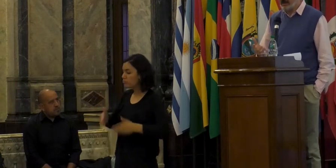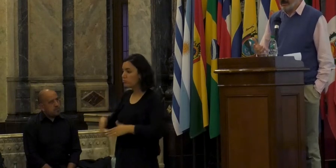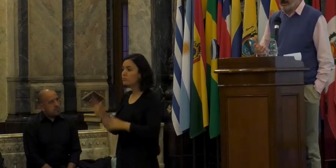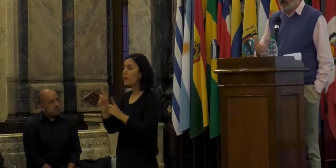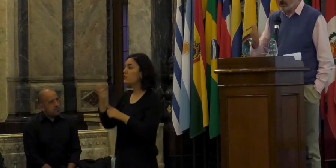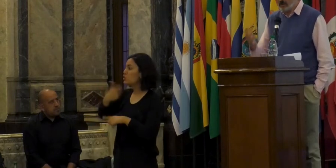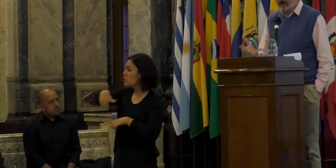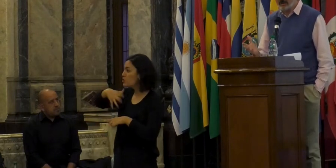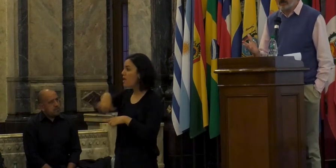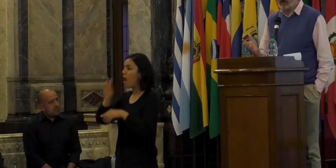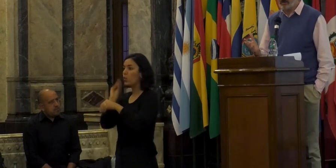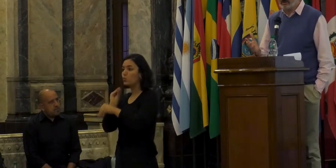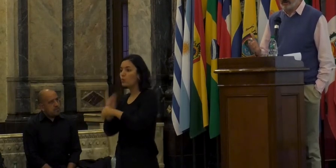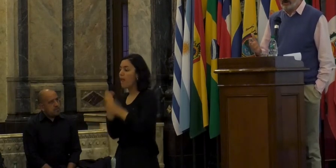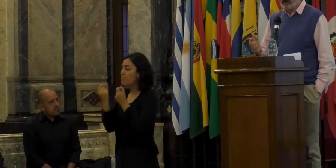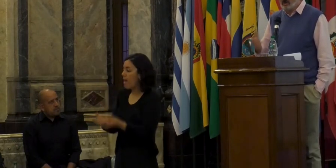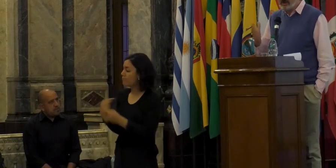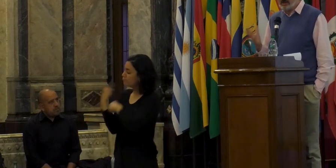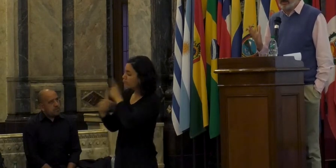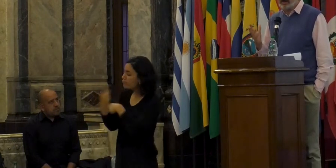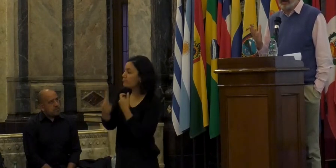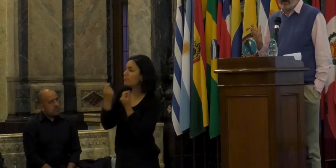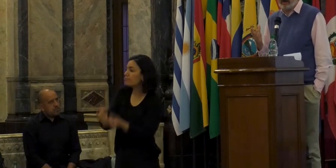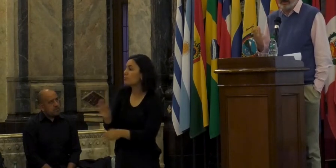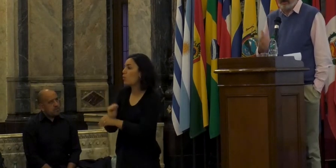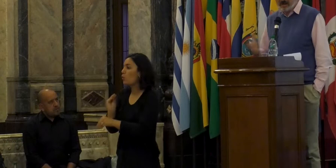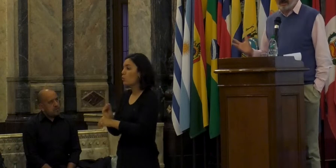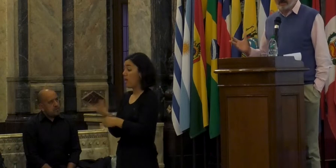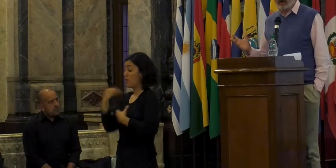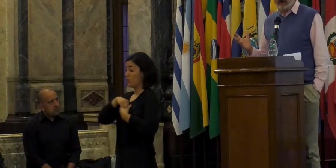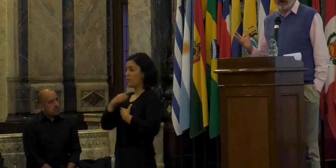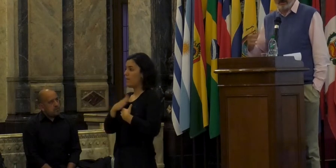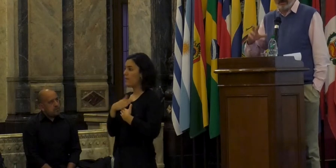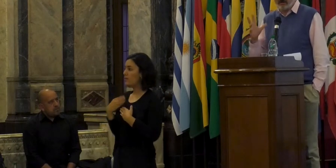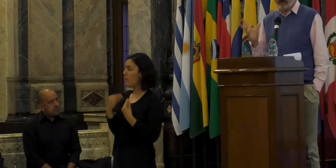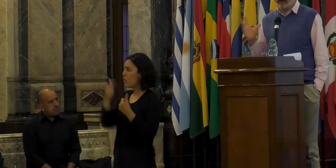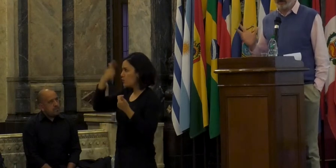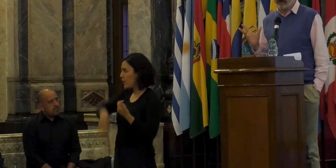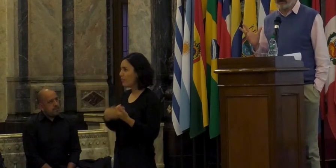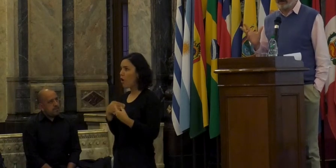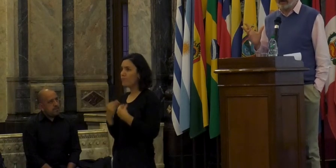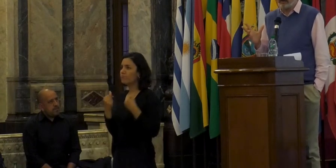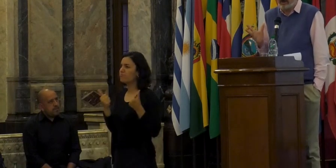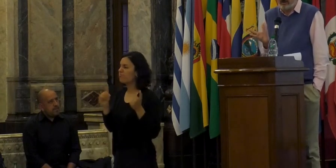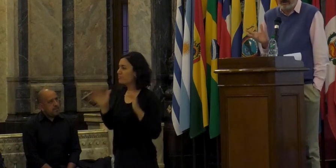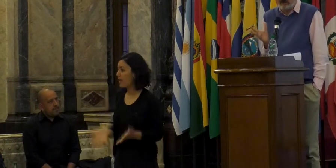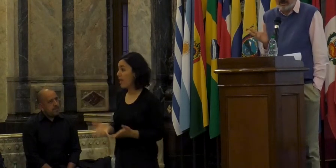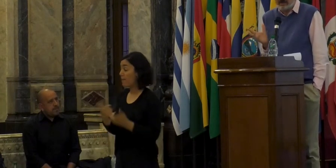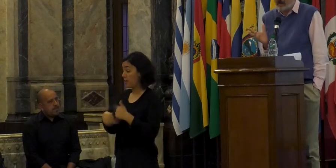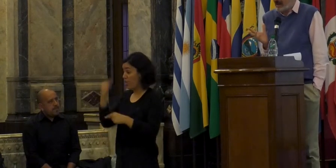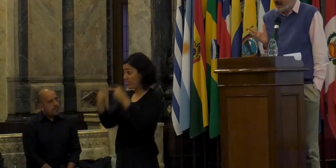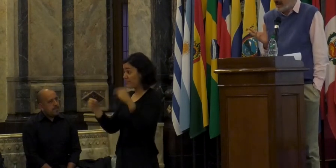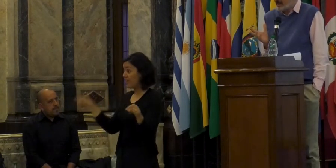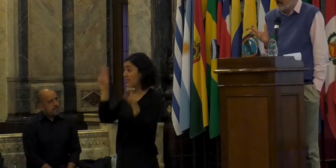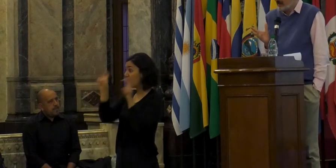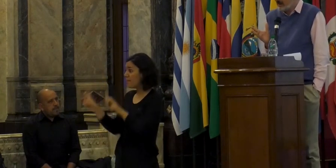social, cultural de los grupos, lo íntimo tiene que ver con el despliegue de la subjetividad, o sea, estamos hablando de cosas distintas, pero en nuestras vidas